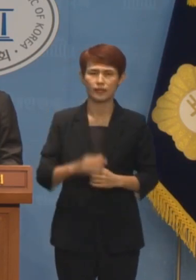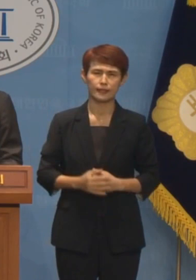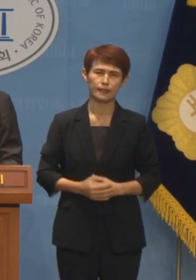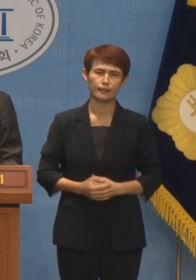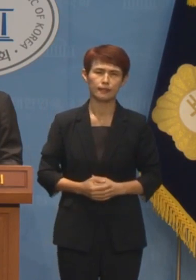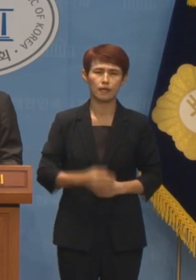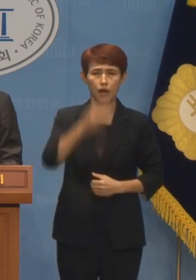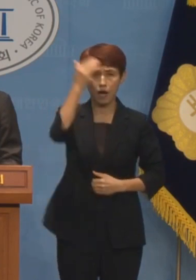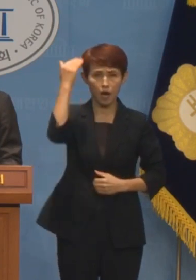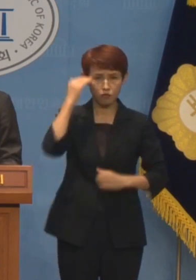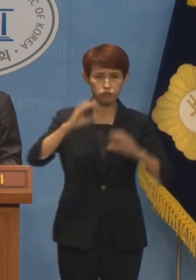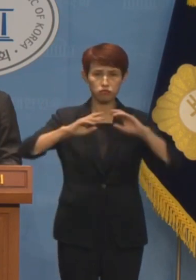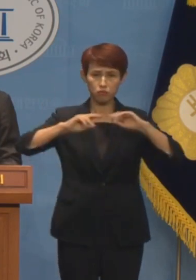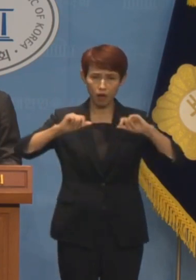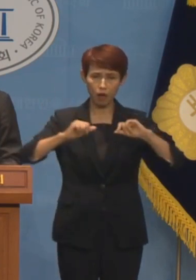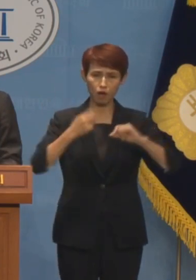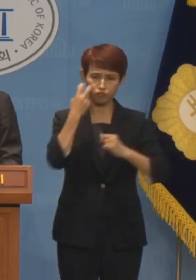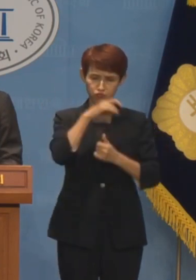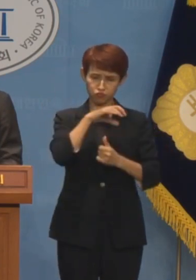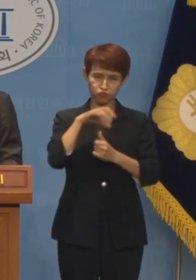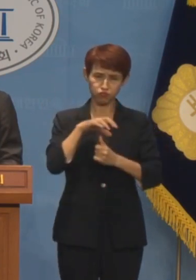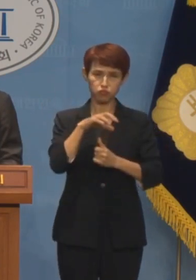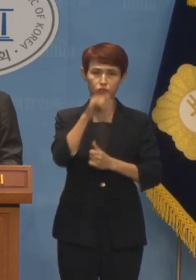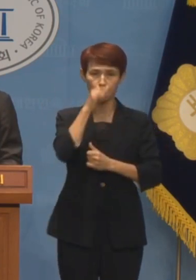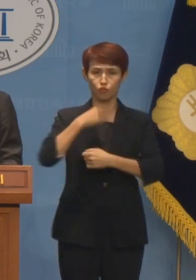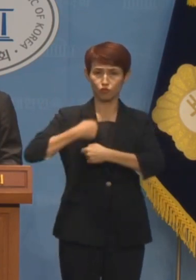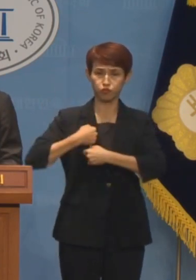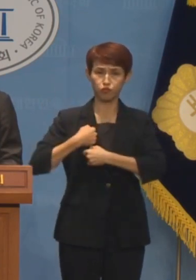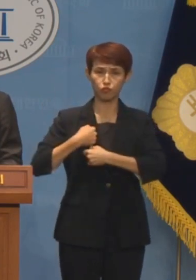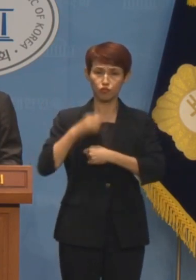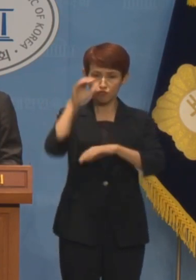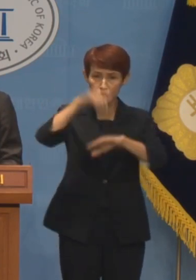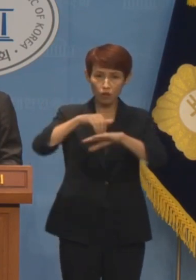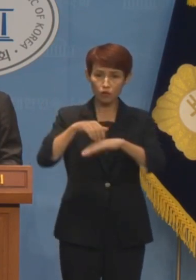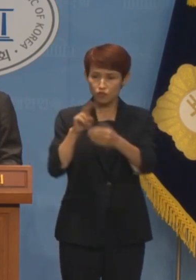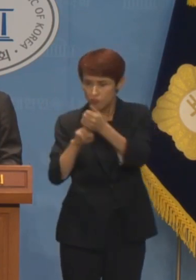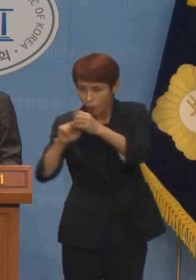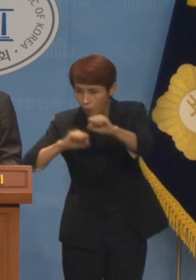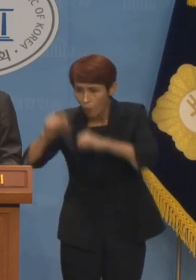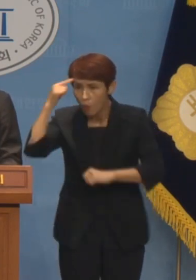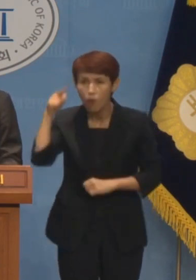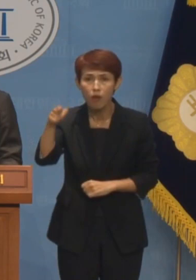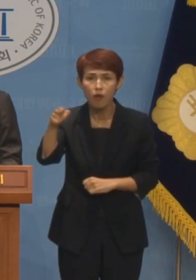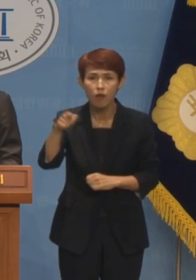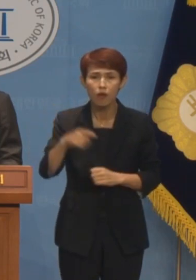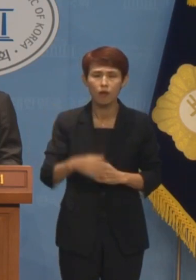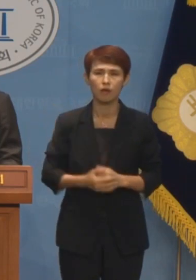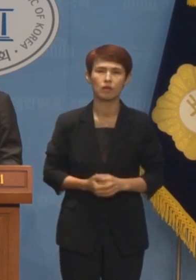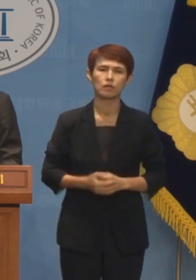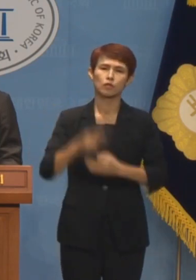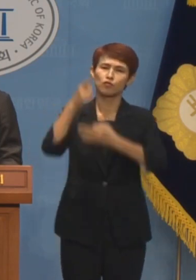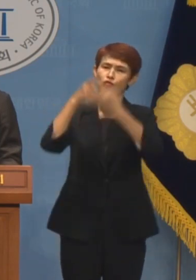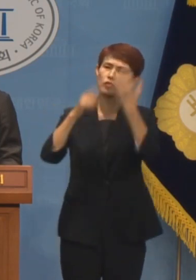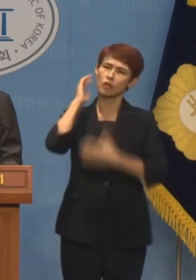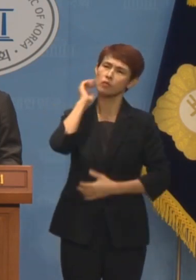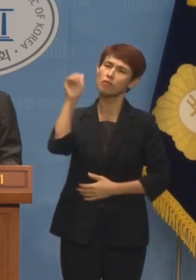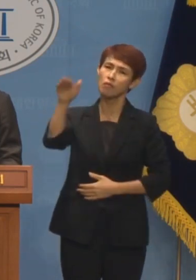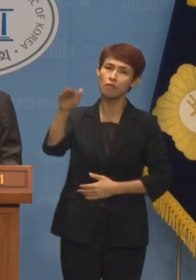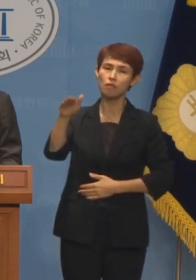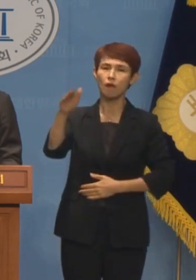우리 영토를 수호하는 군의 훈련을 왜 숨어서 하게 합니까? 윤석열 대통령은